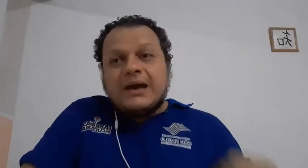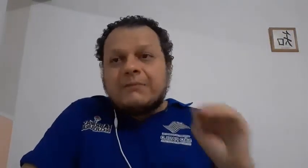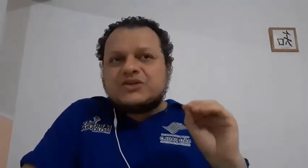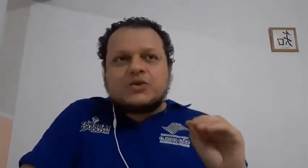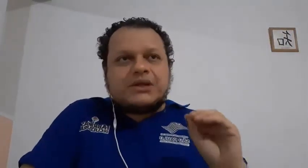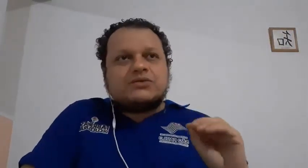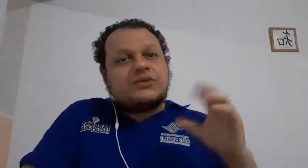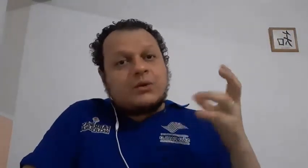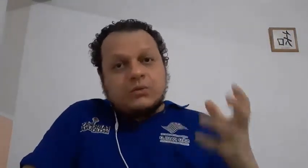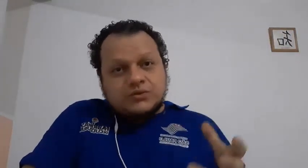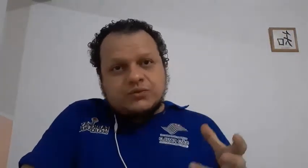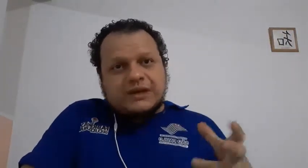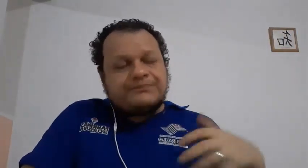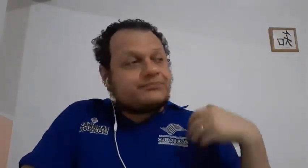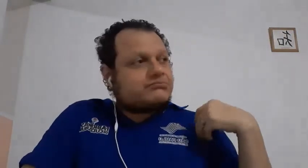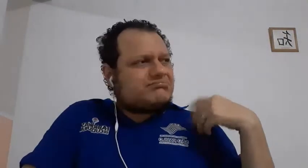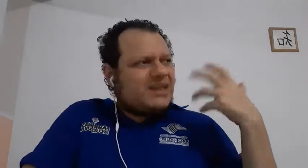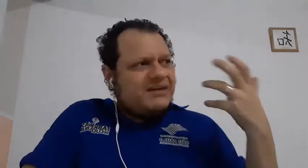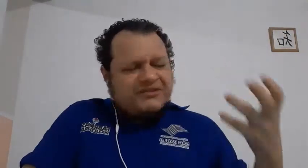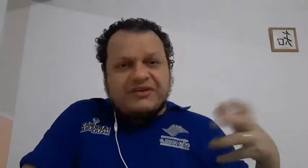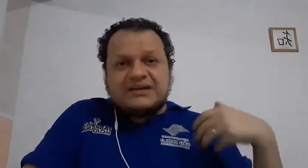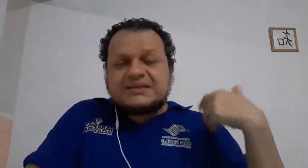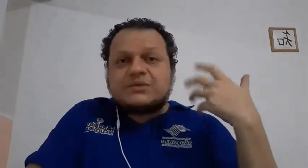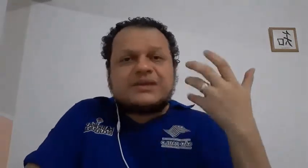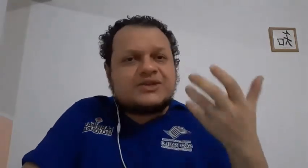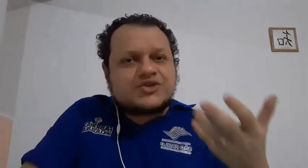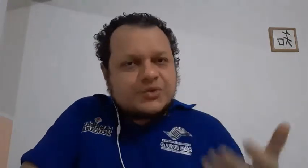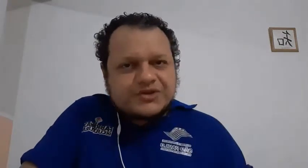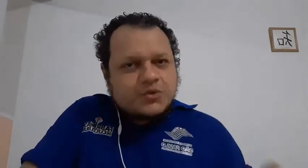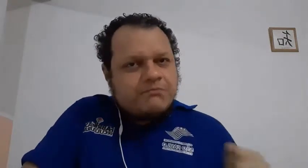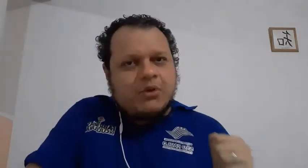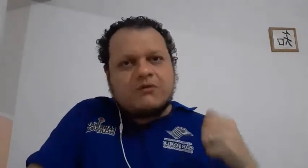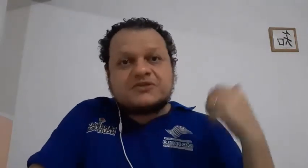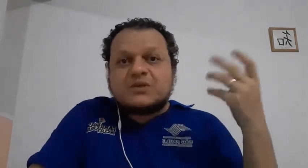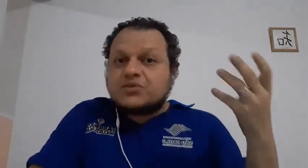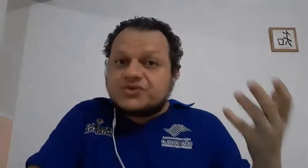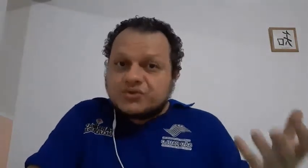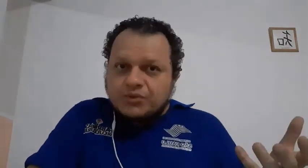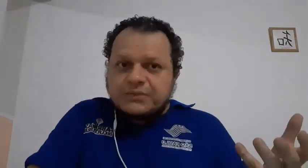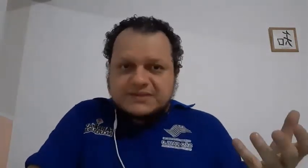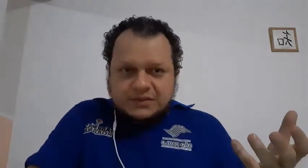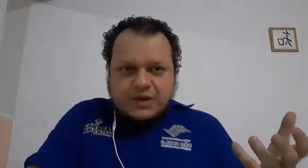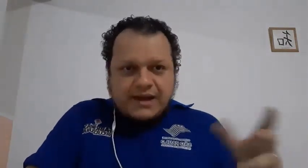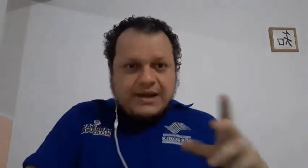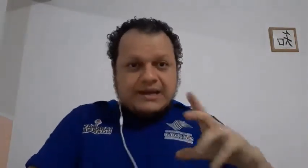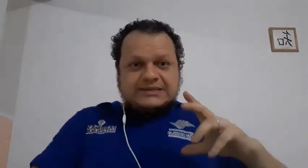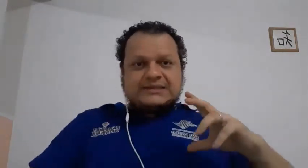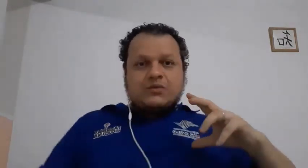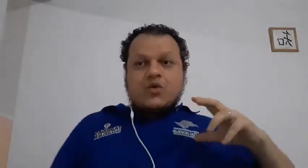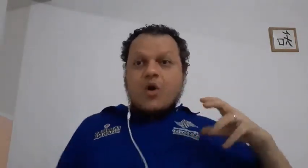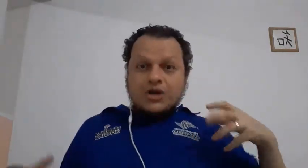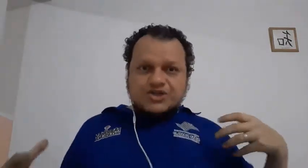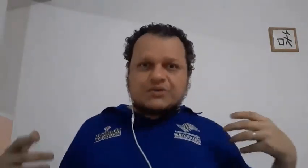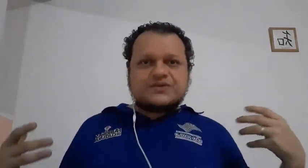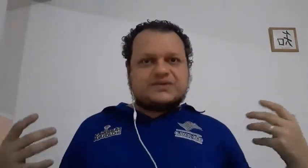mas sobretudo é cultura. É vivência, são tradições de um povo, são costumes, não é? São códigos